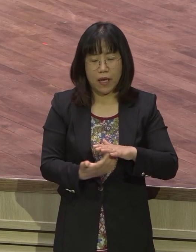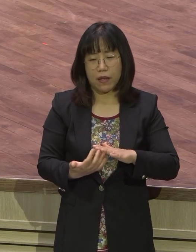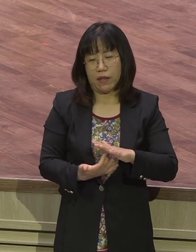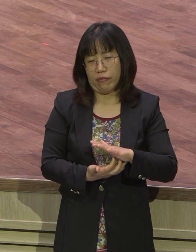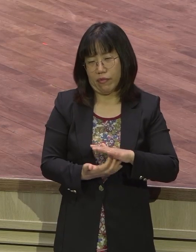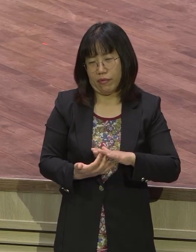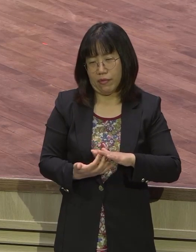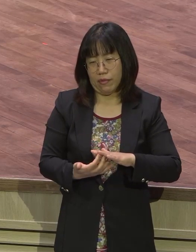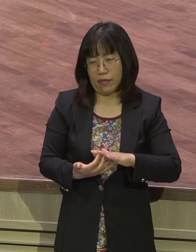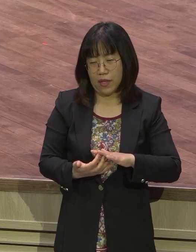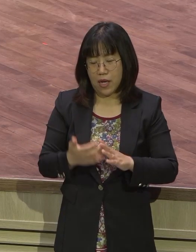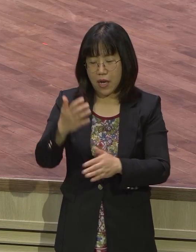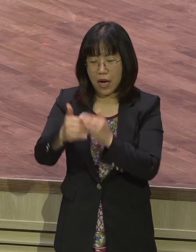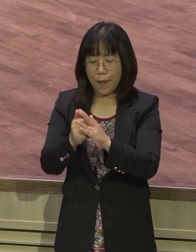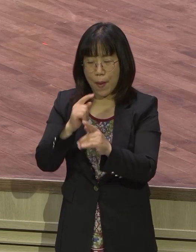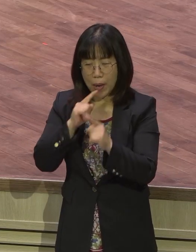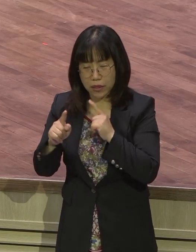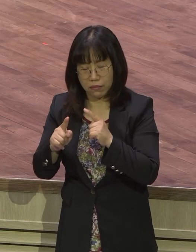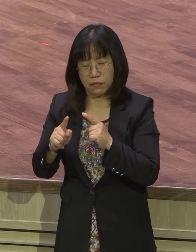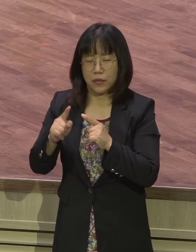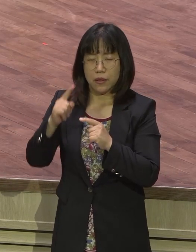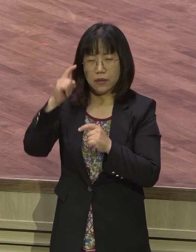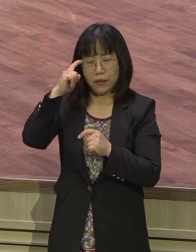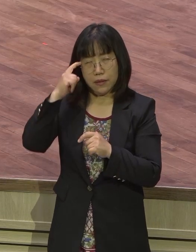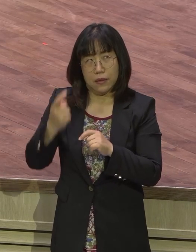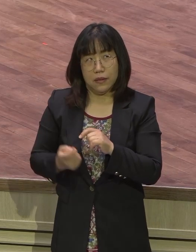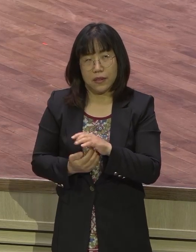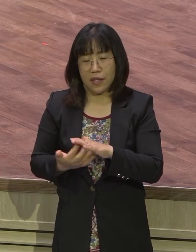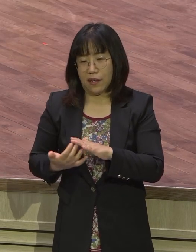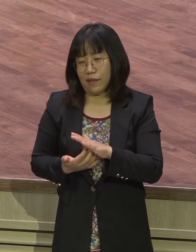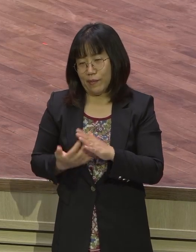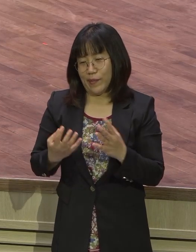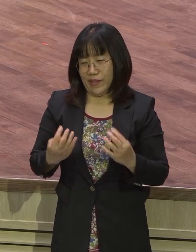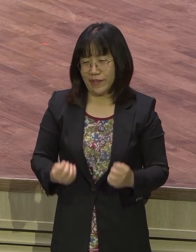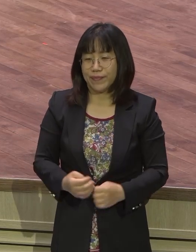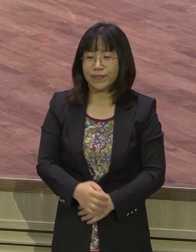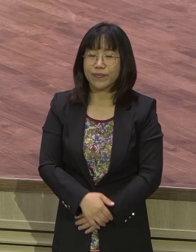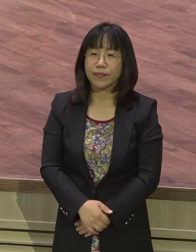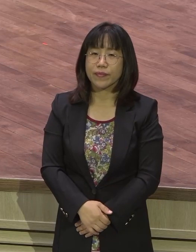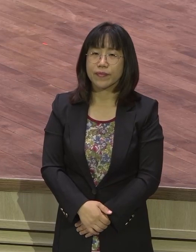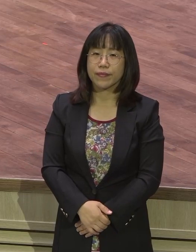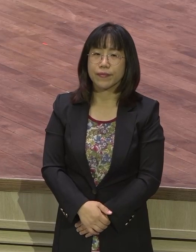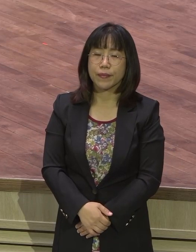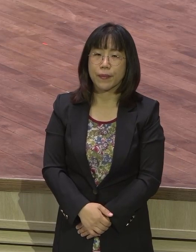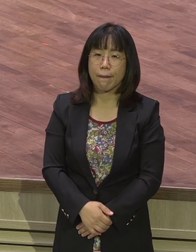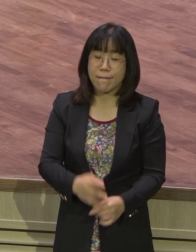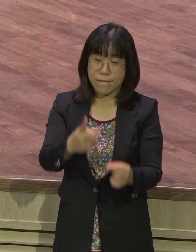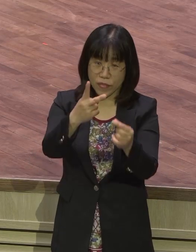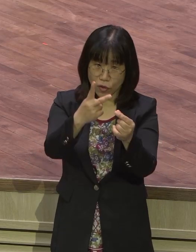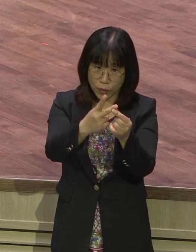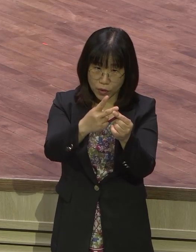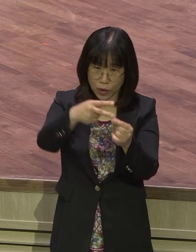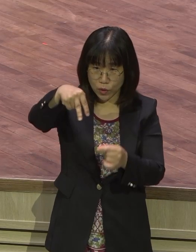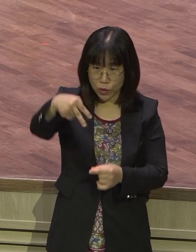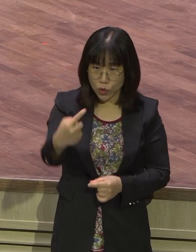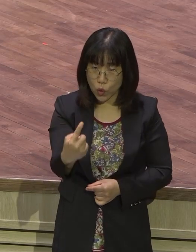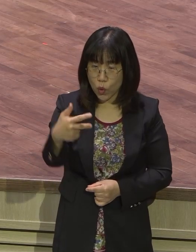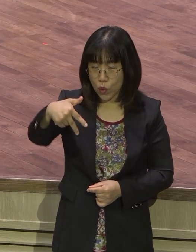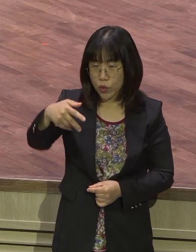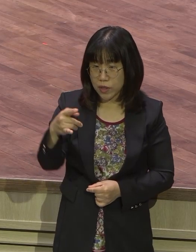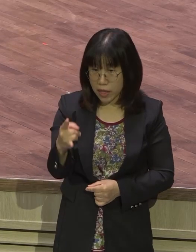안하신다고 말씀에 온전히 순종하고 살겠습니다 하는 결단의 시간 되길 바랍니다 두 번째로 소재는요